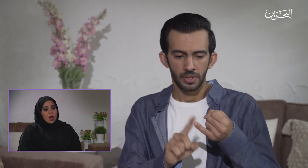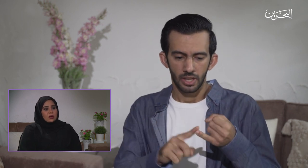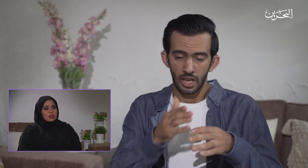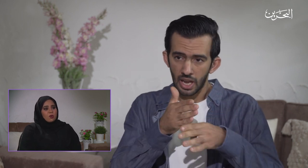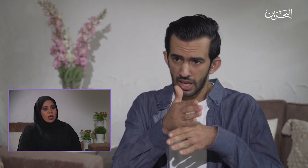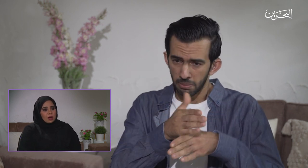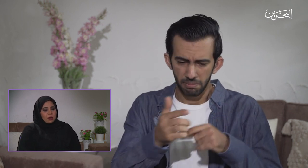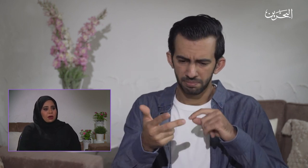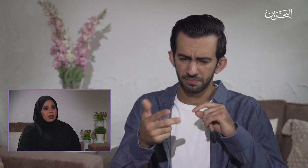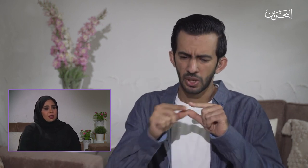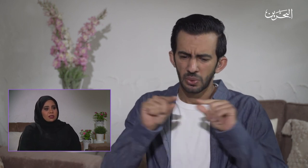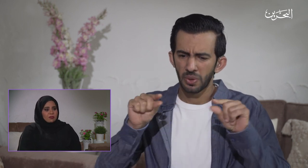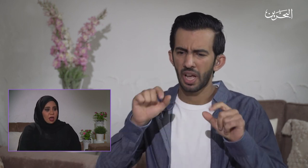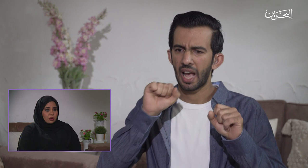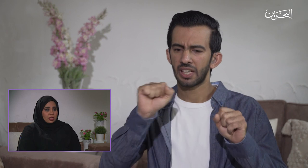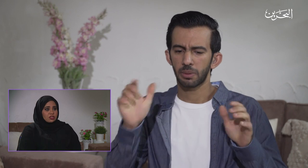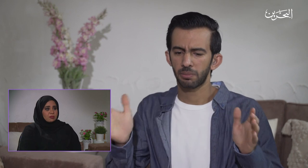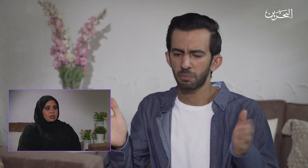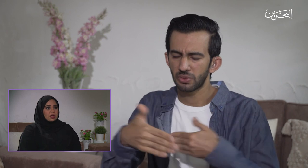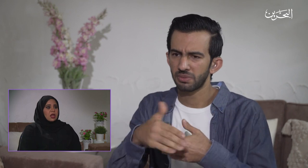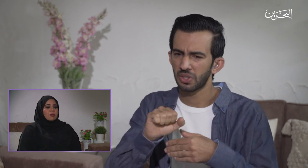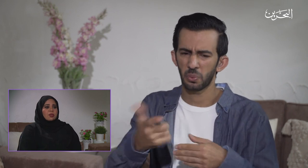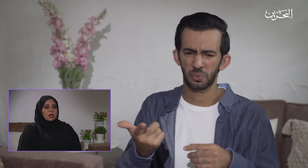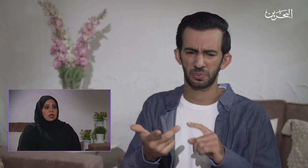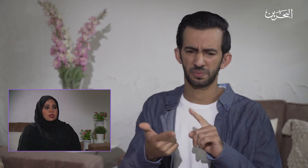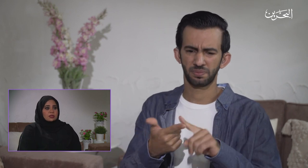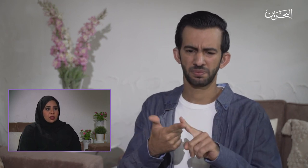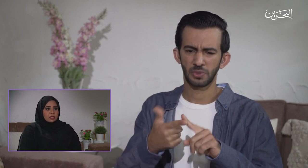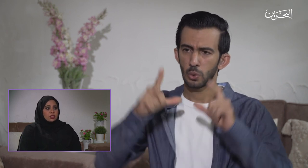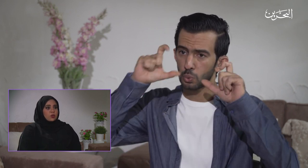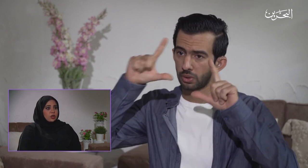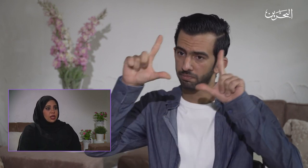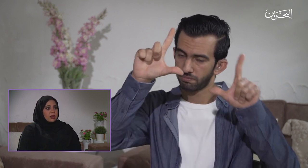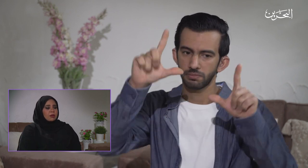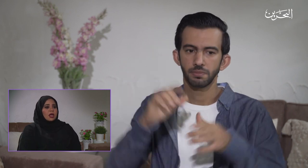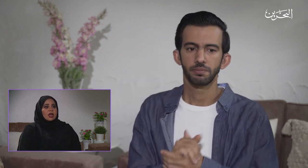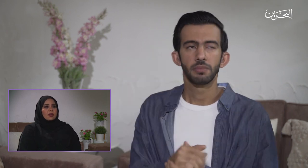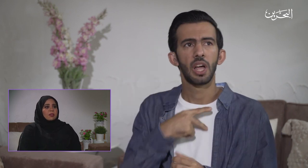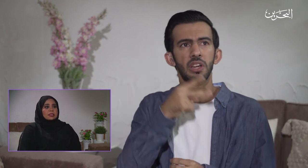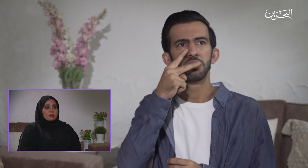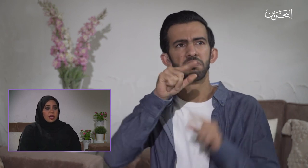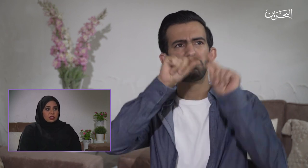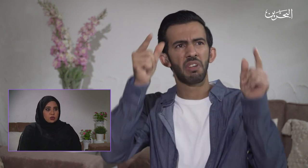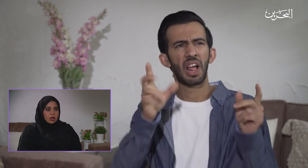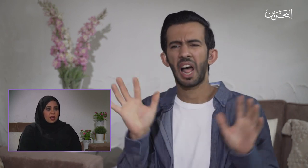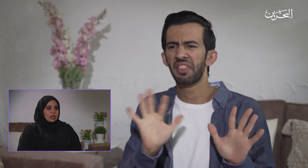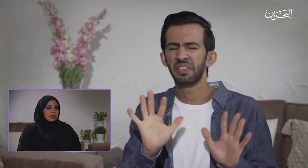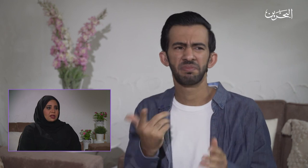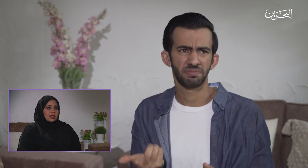فيحاول يطور اعماله خاصه في الاعمال الخشبيه مثل الصناديق والعلب، ايضا مثلا طباعه الصور على